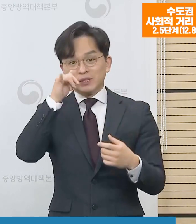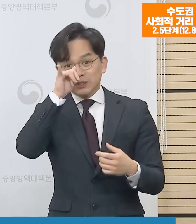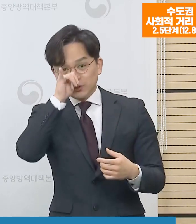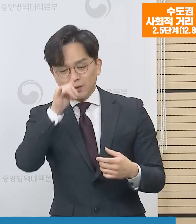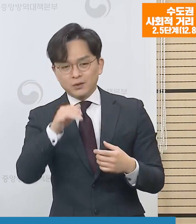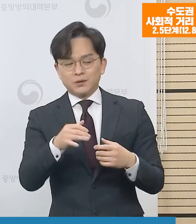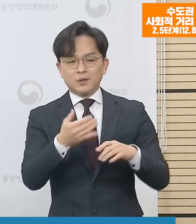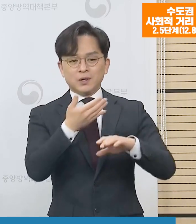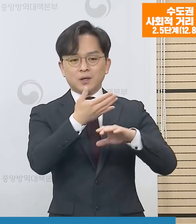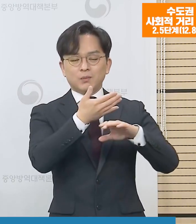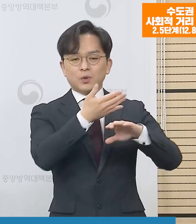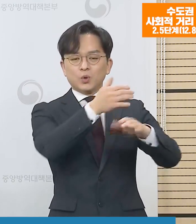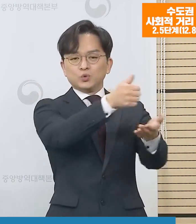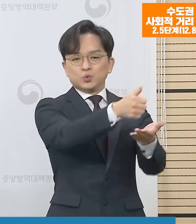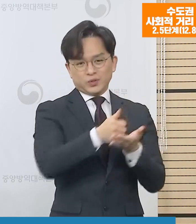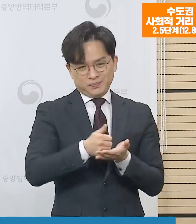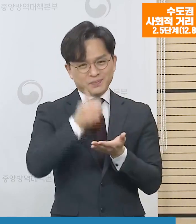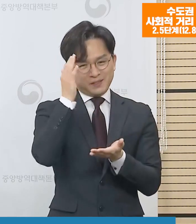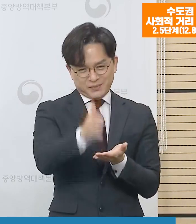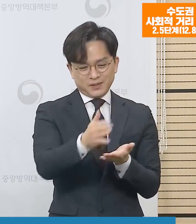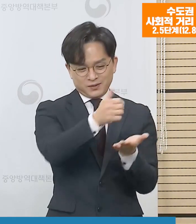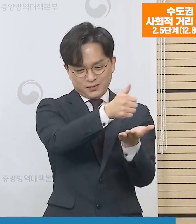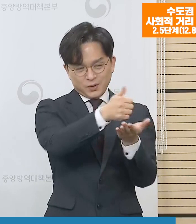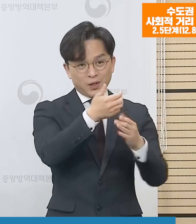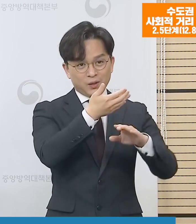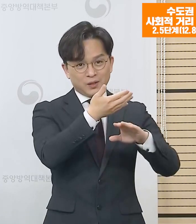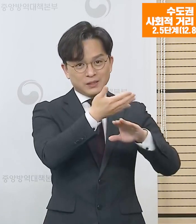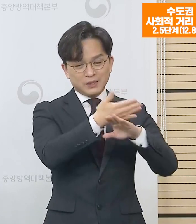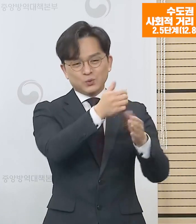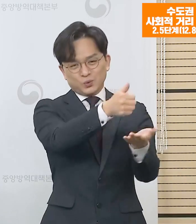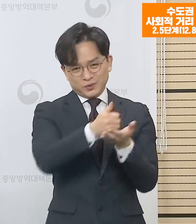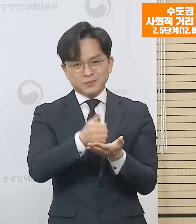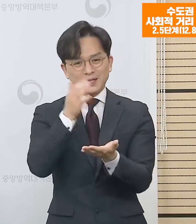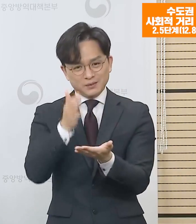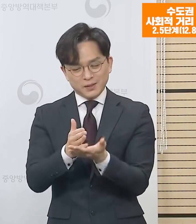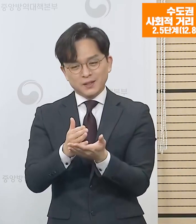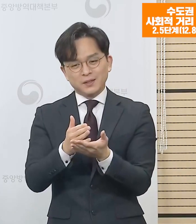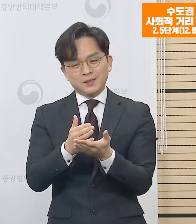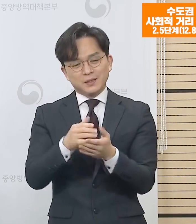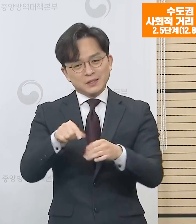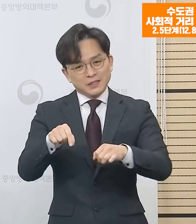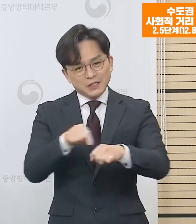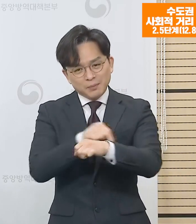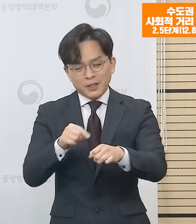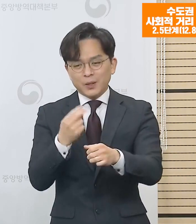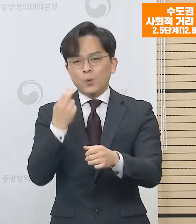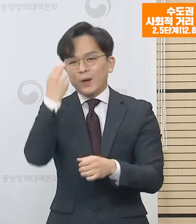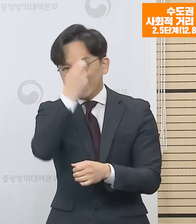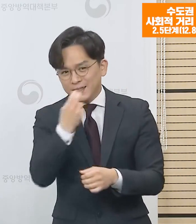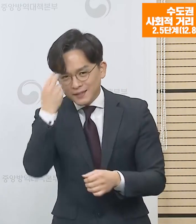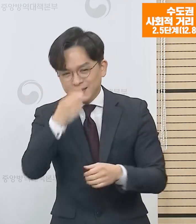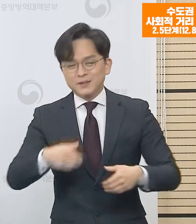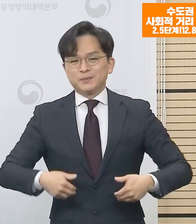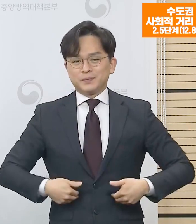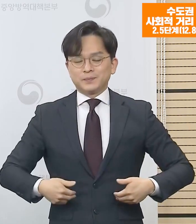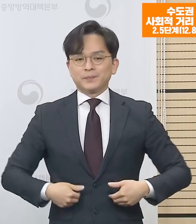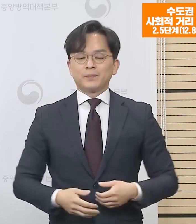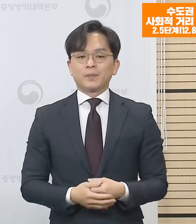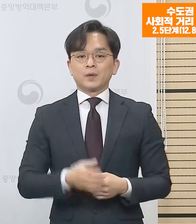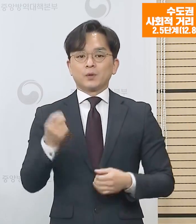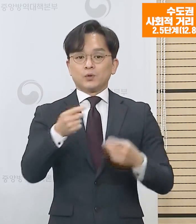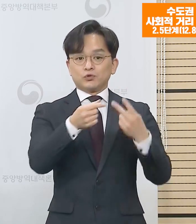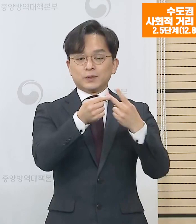주의와 같은 특별한 주의와 관리가 필요합니다. 두 번째로 많은 직장 내에서의 전파를 차단하기